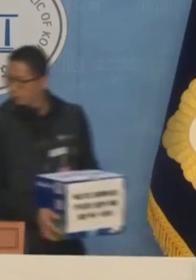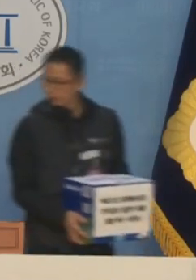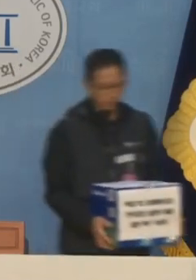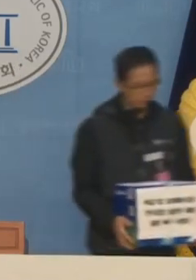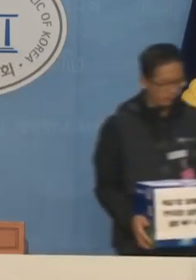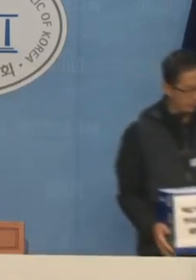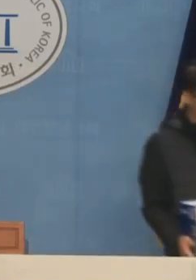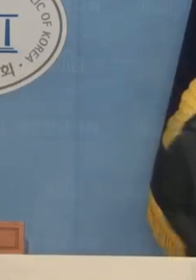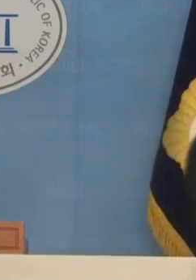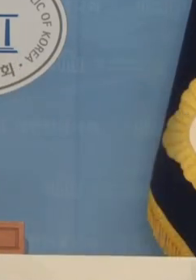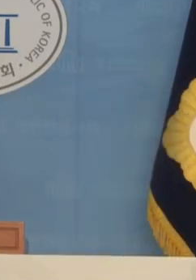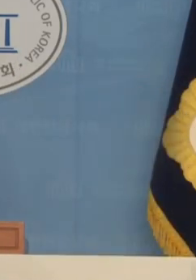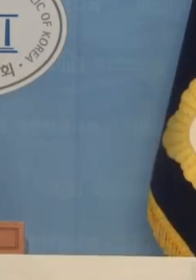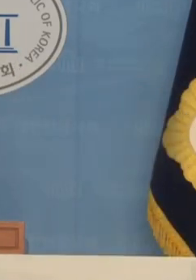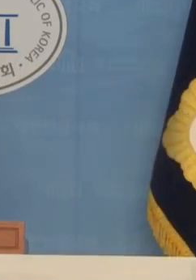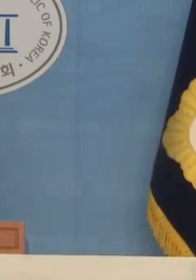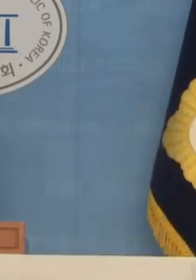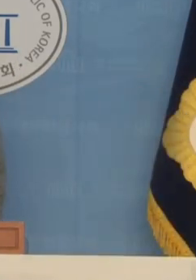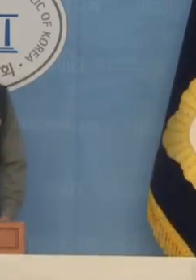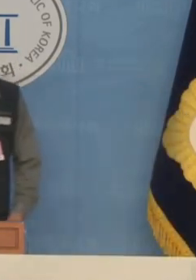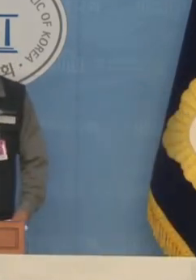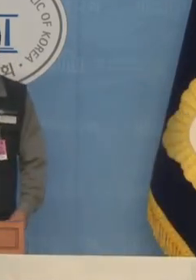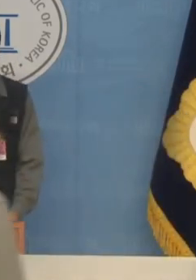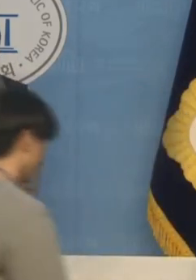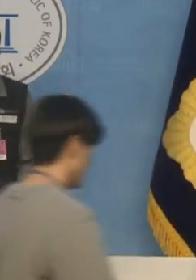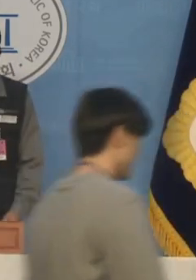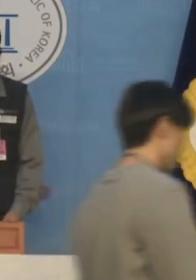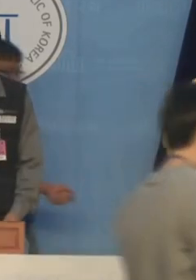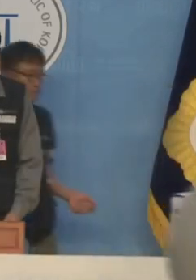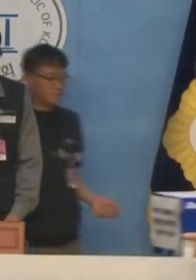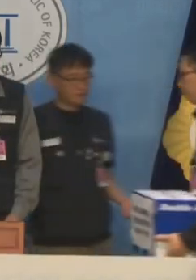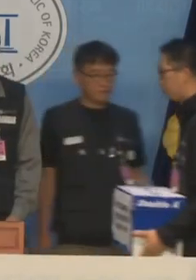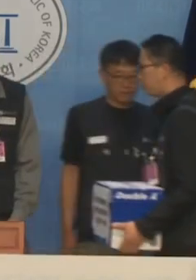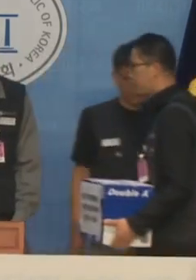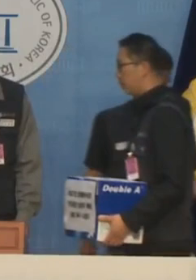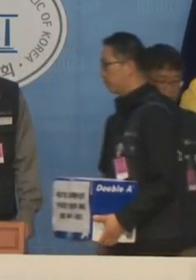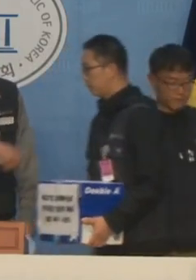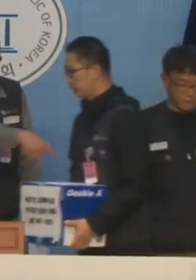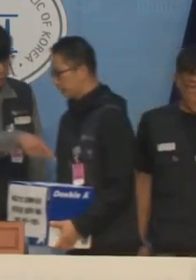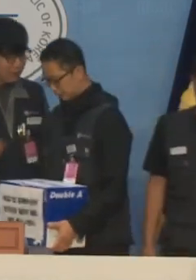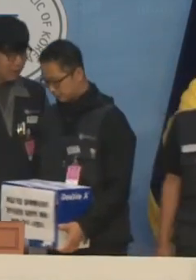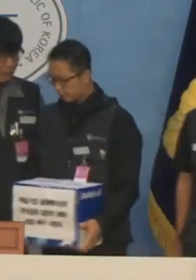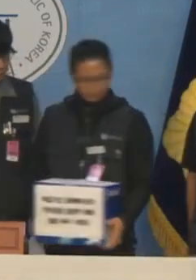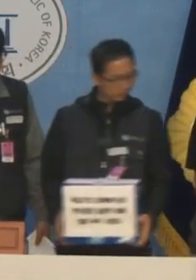역시 두 명씩 쓰자. 그 참고로 오금신을 안으로 그렇게 다 들어오셔야